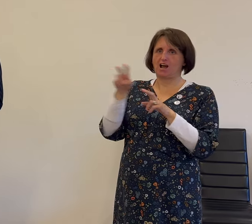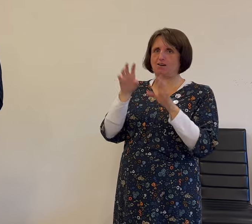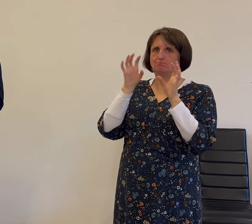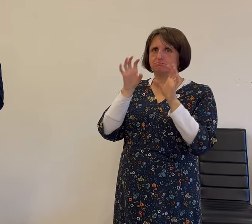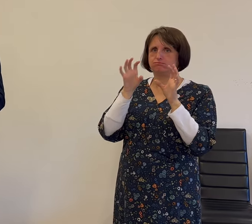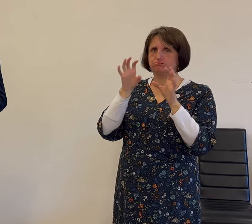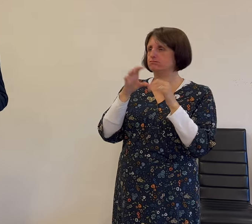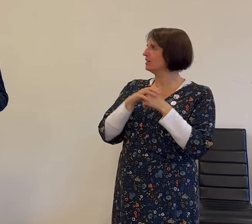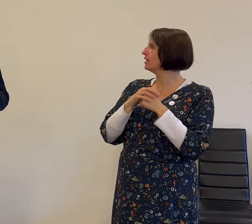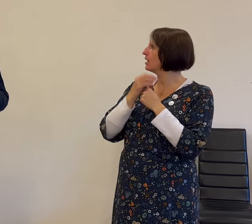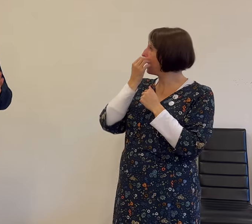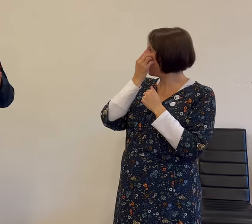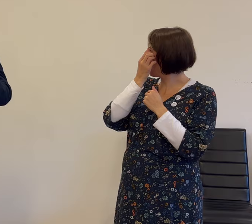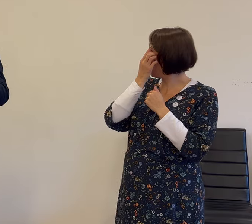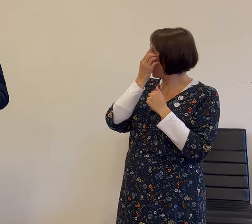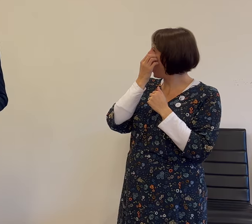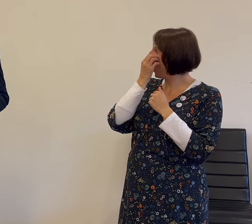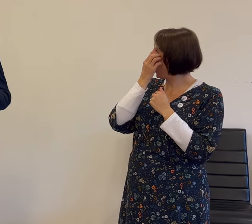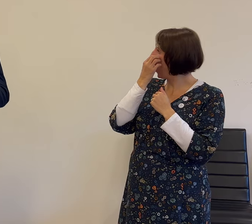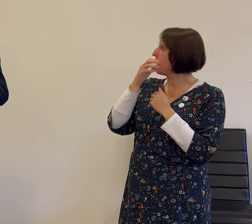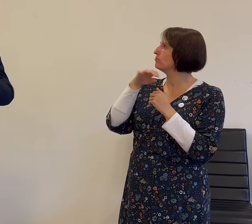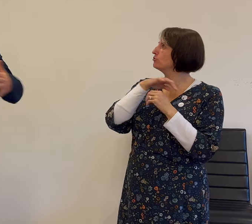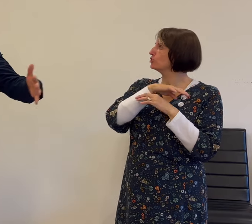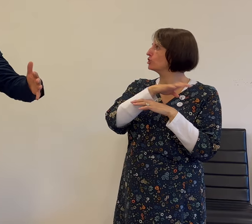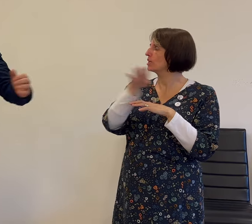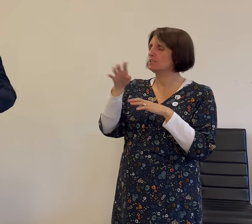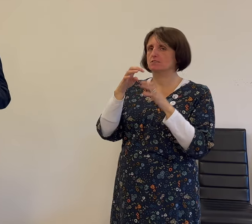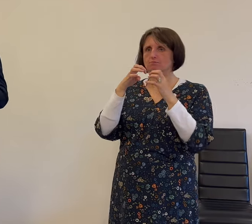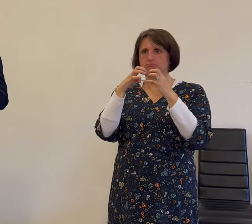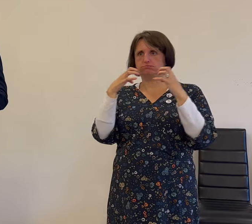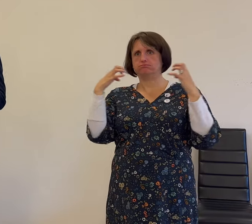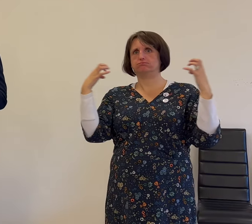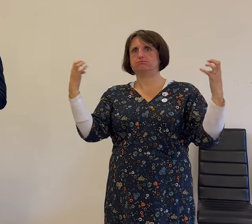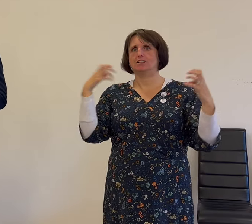den se to vojsko seřadí, nejspíš v tom údolí,